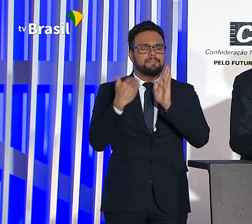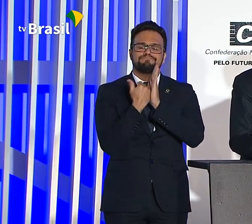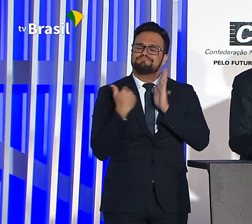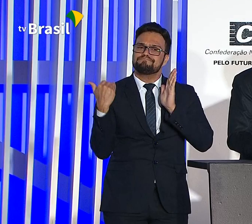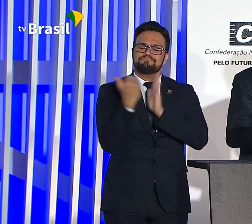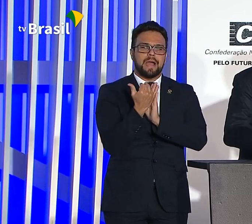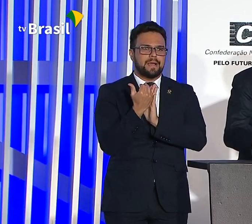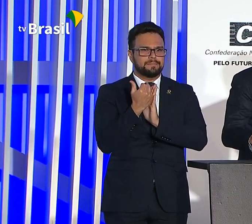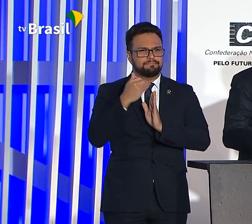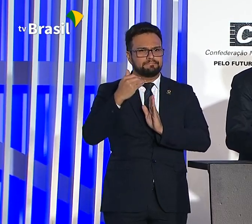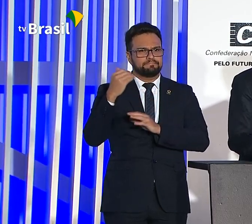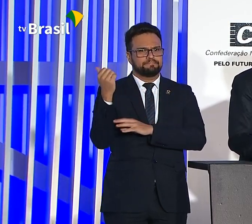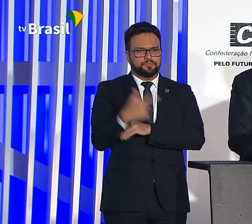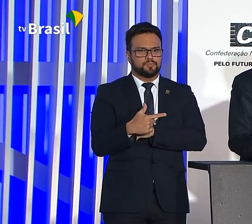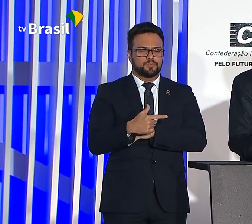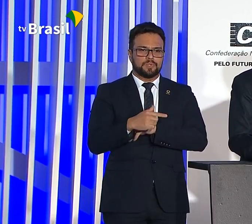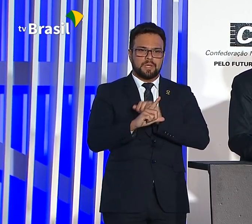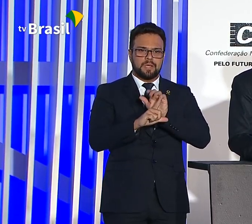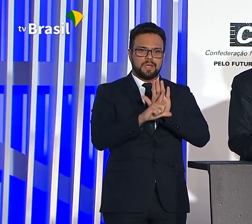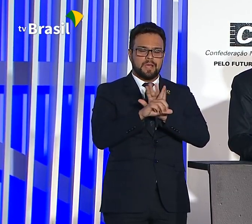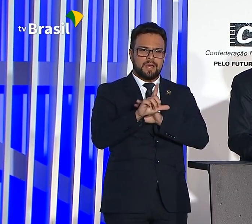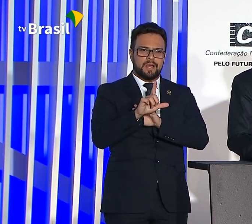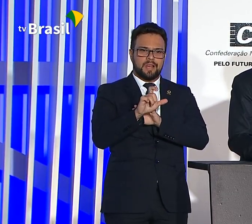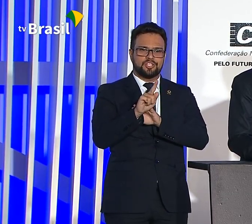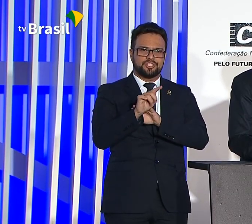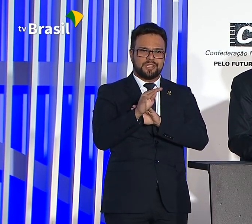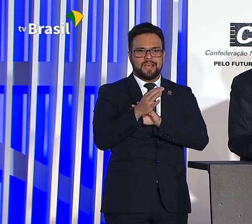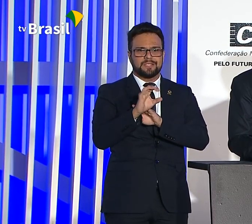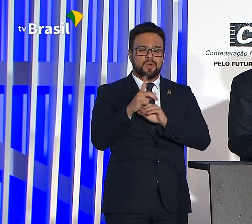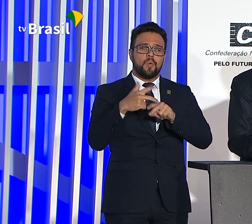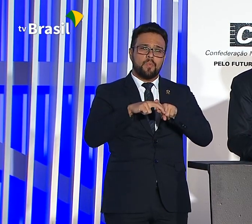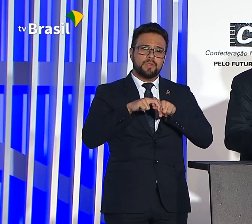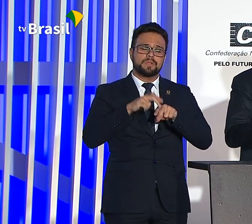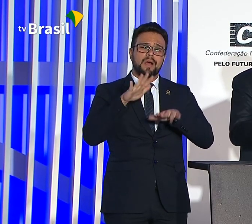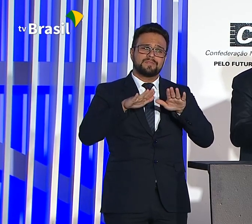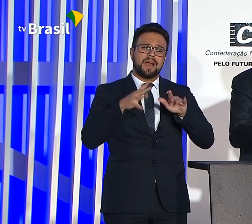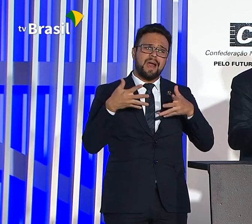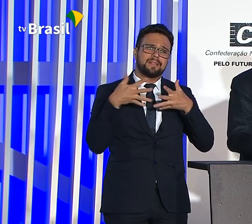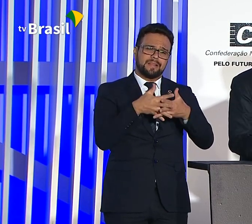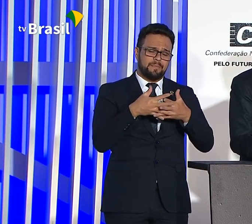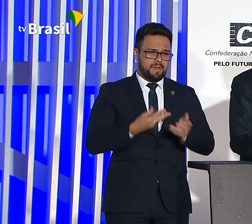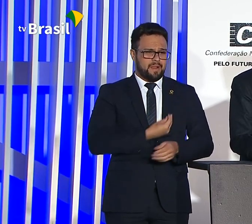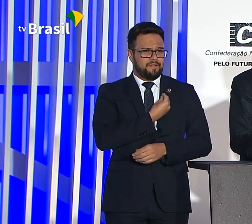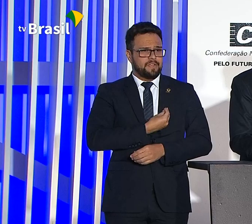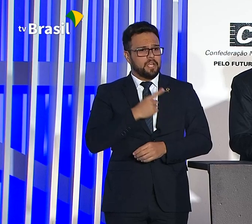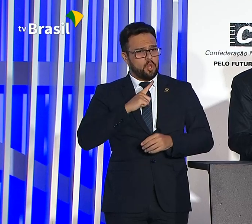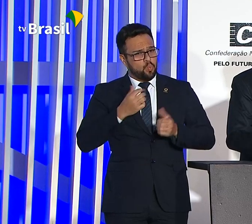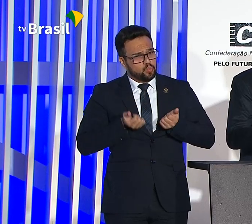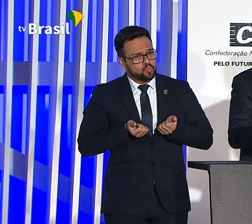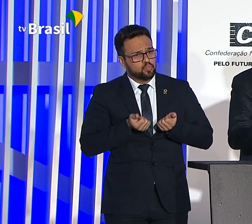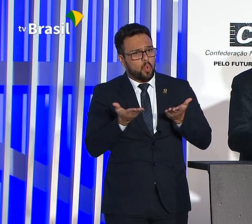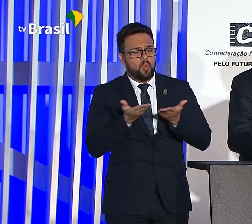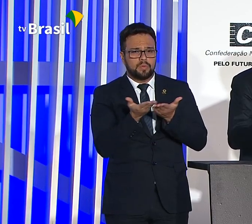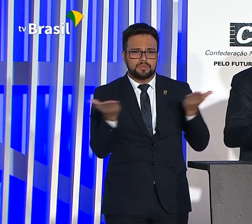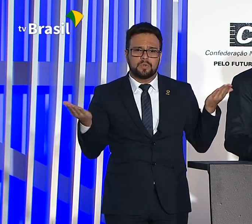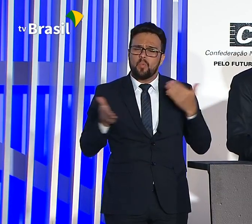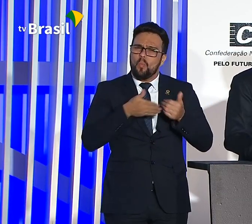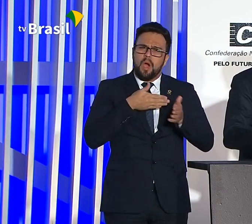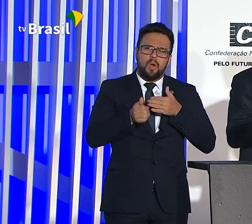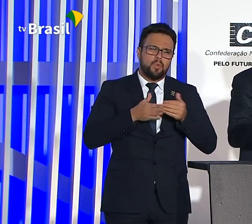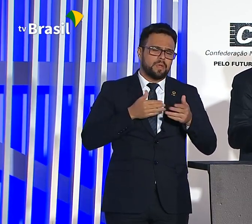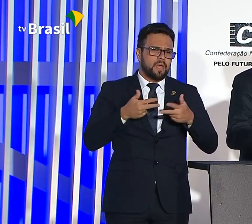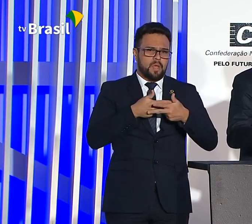legislação e atrapalha a vida de todos e ofereça os senhores o que tiver um